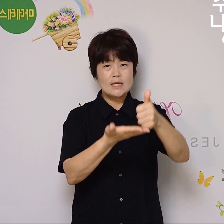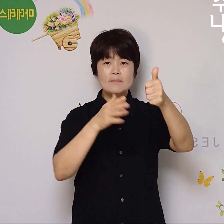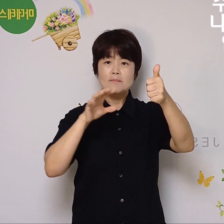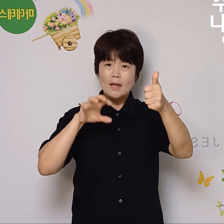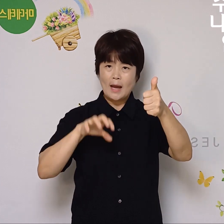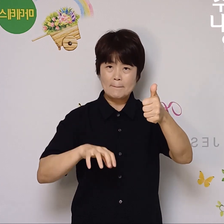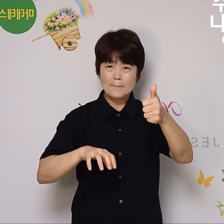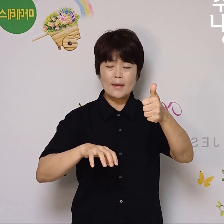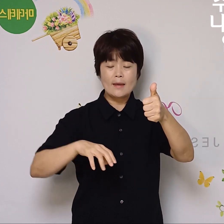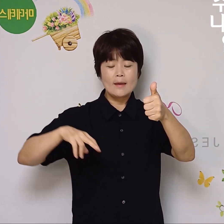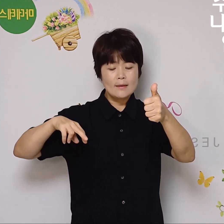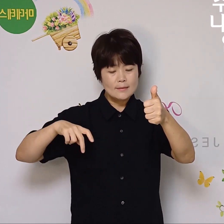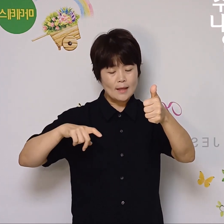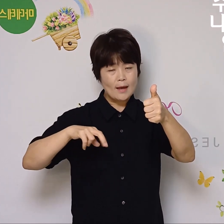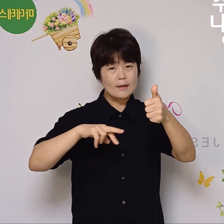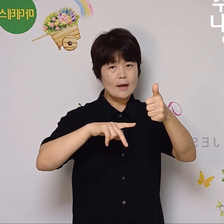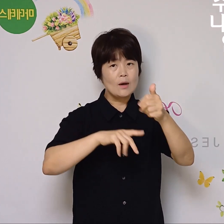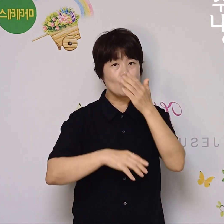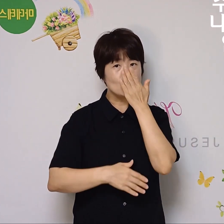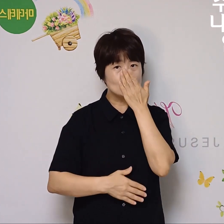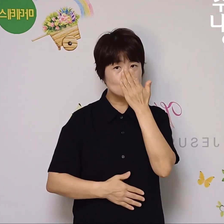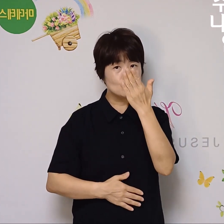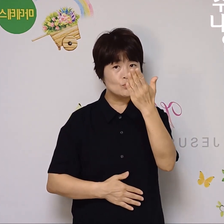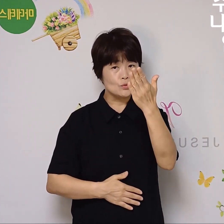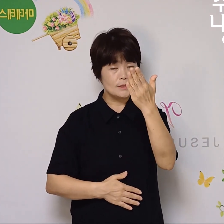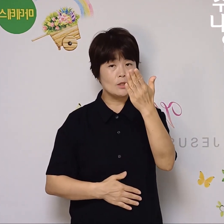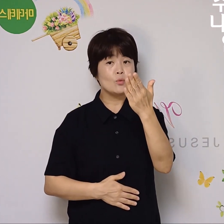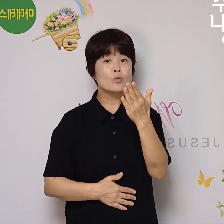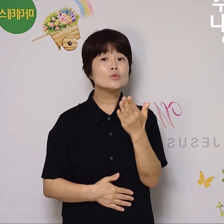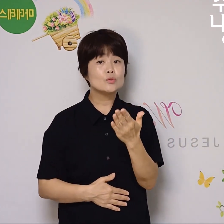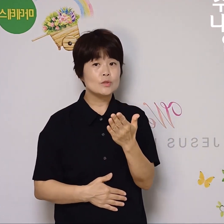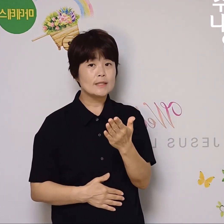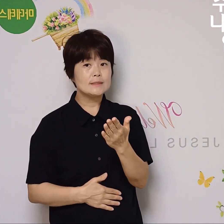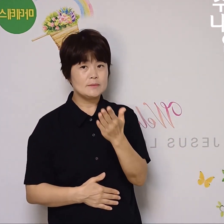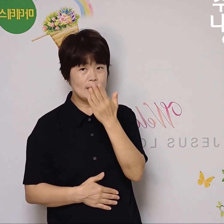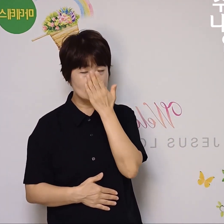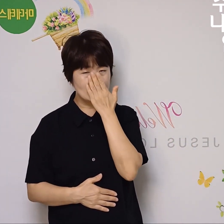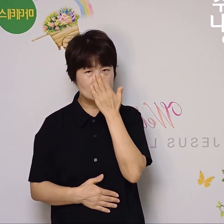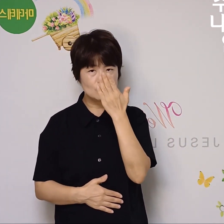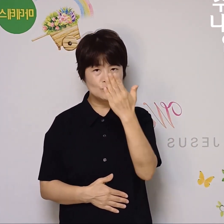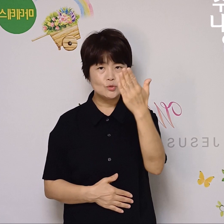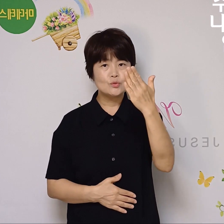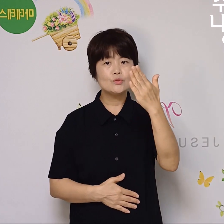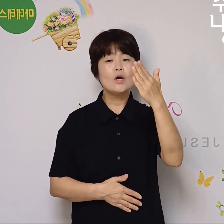주님 앞에 나올 수 이걸 오른손으로 하겠습니다. 나올 수